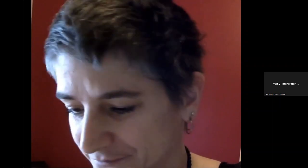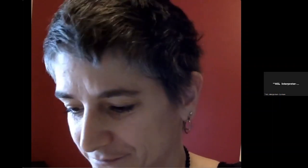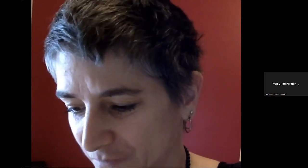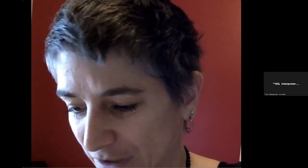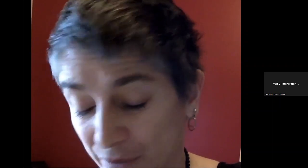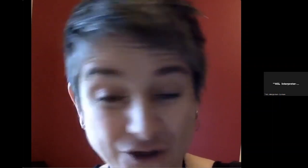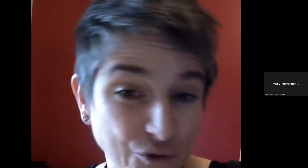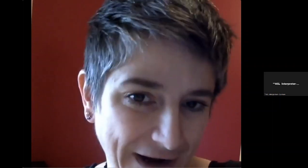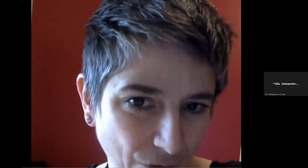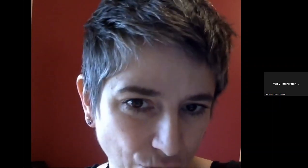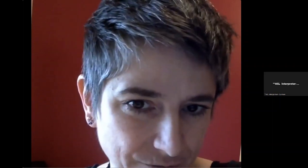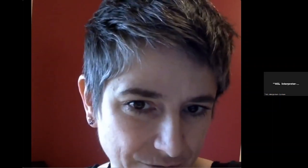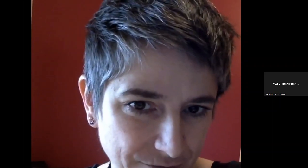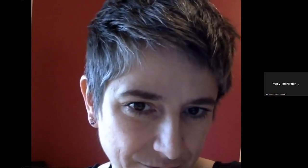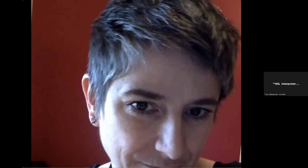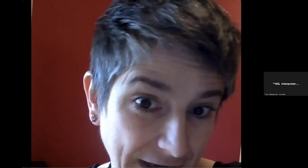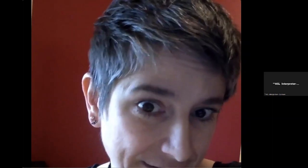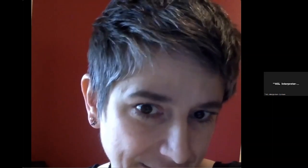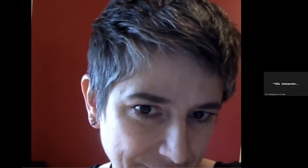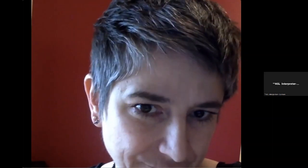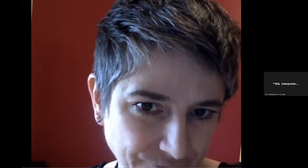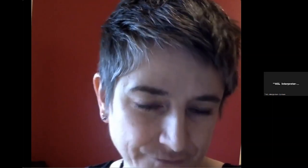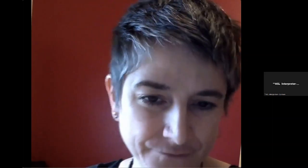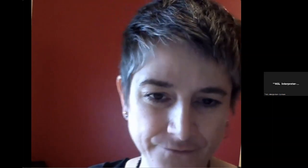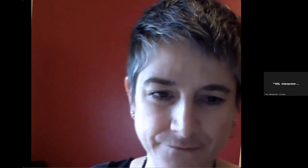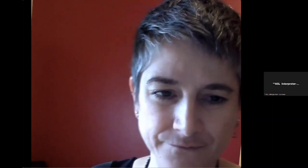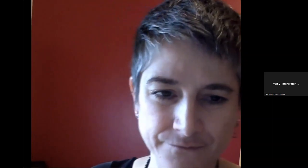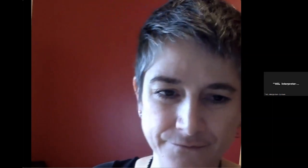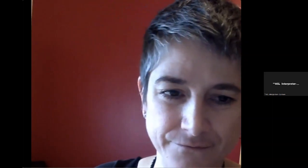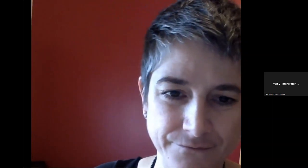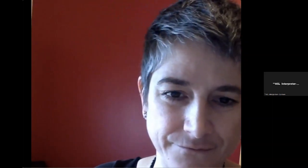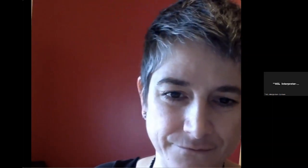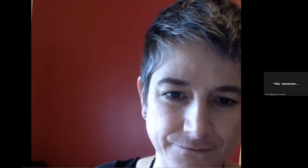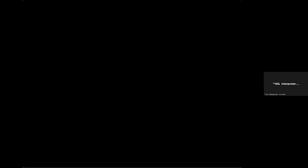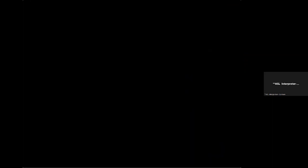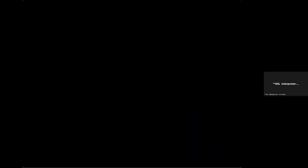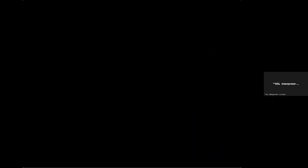Bref, on n'est pas des super-héros. Arrête.